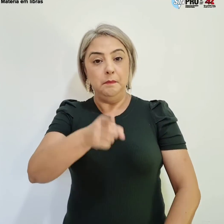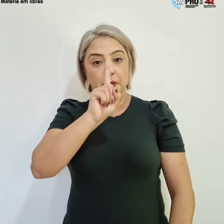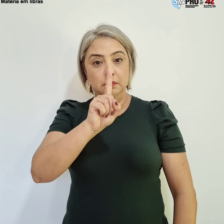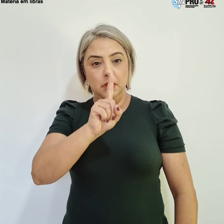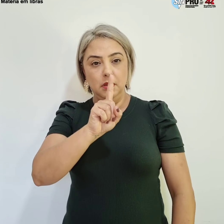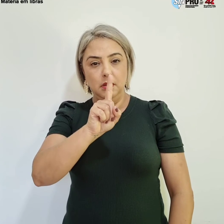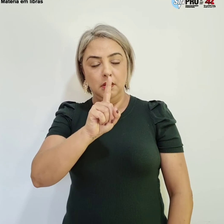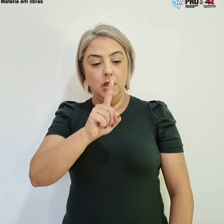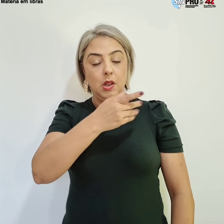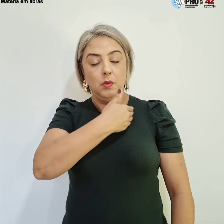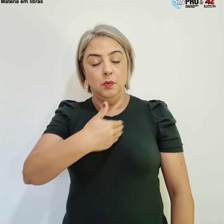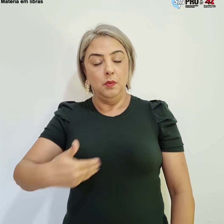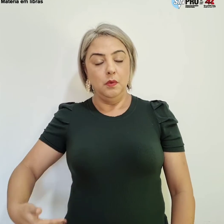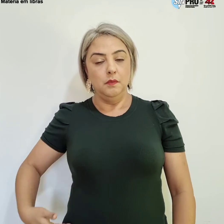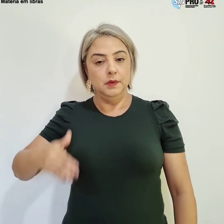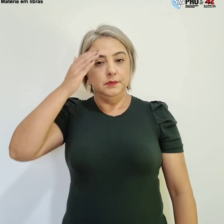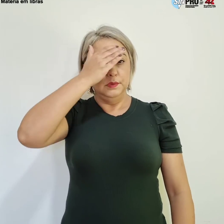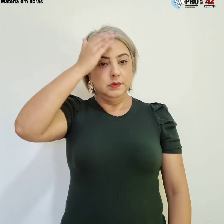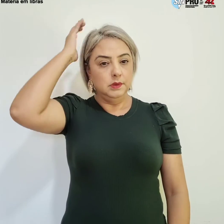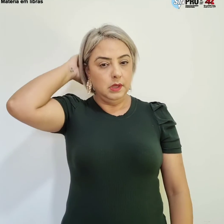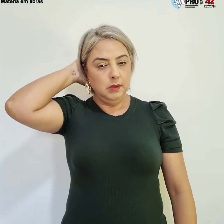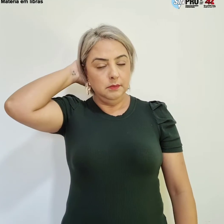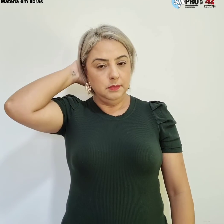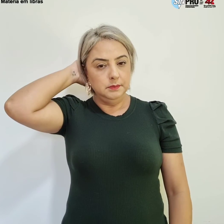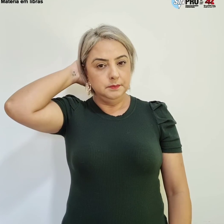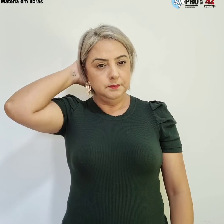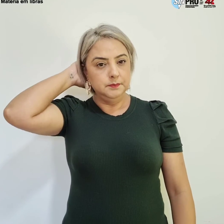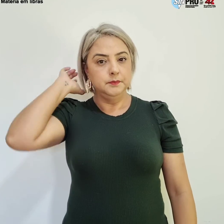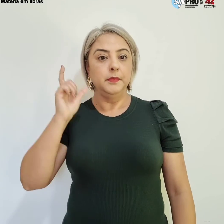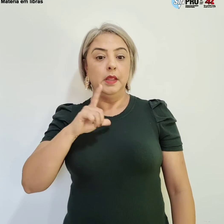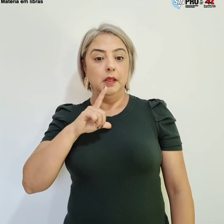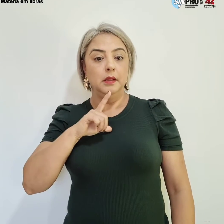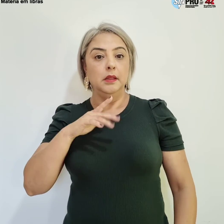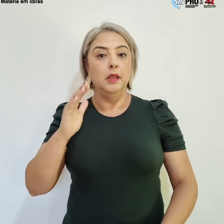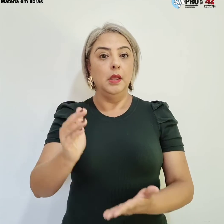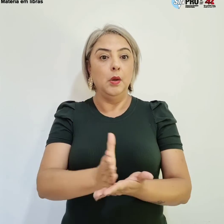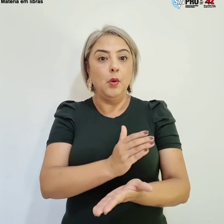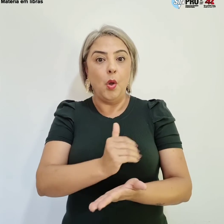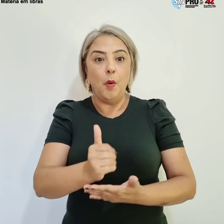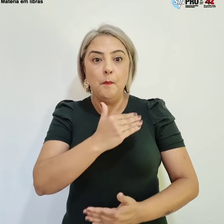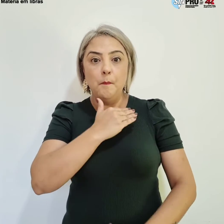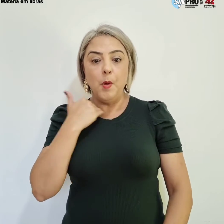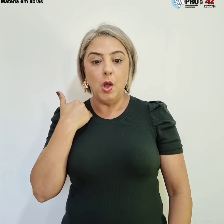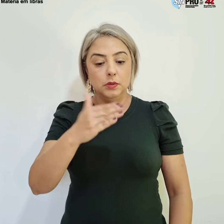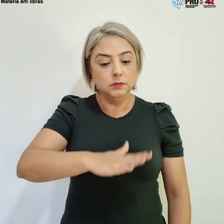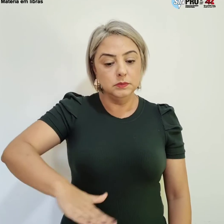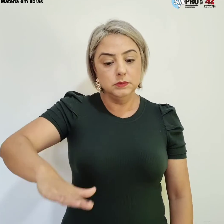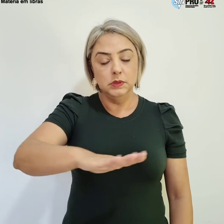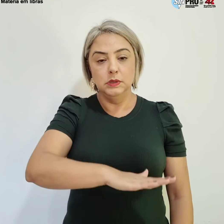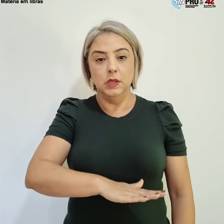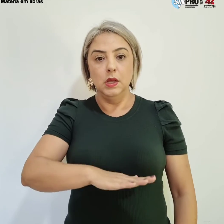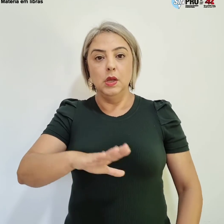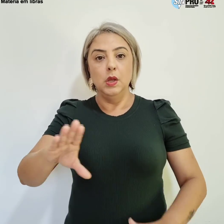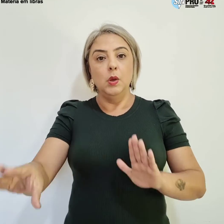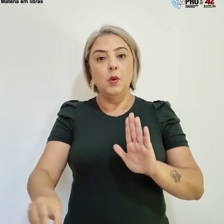Primeiramente, no governo de Michel Temer, do MDB, deu um golpe mortal no setor com a Emenda